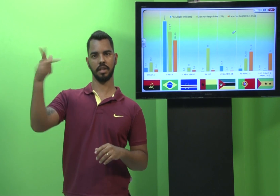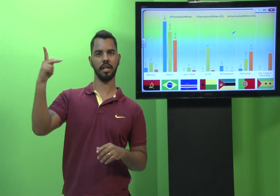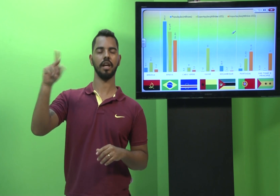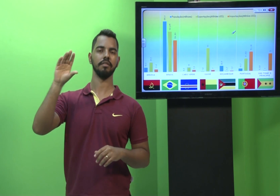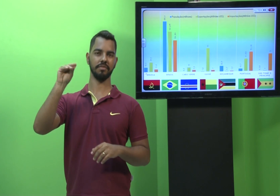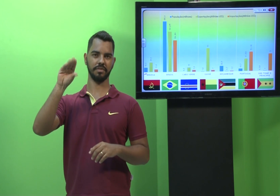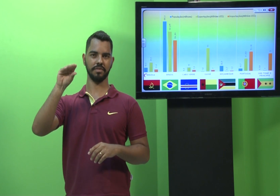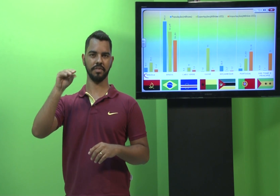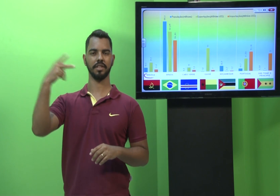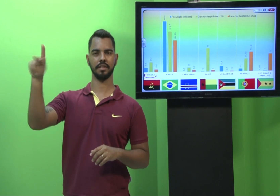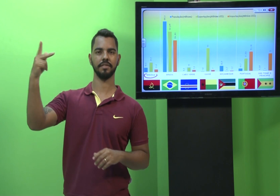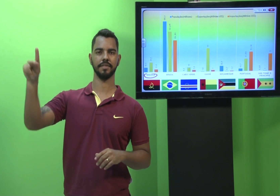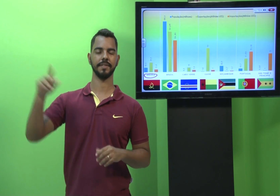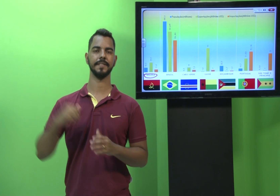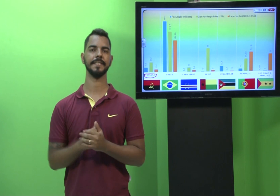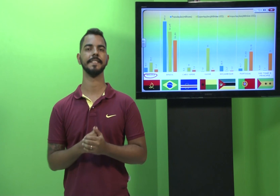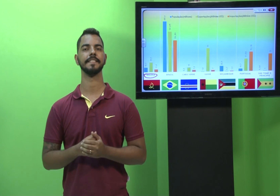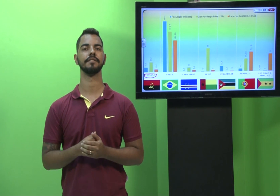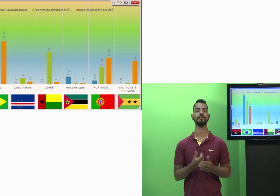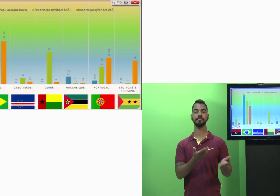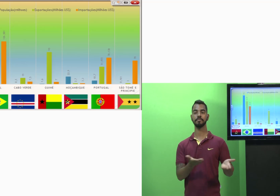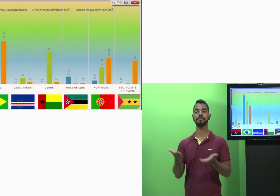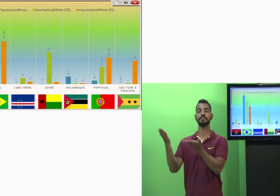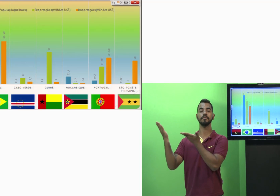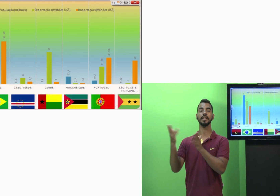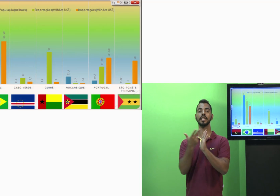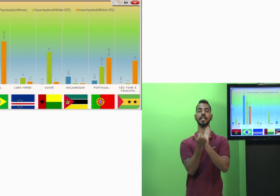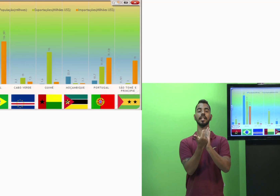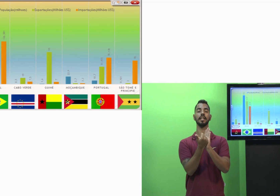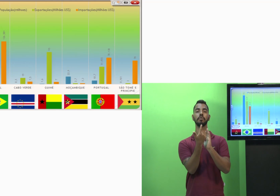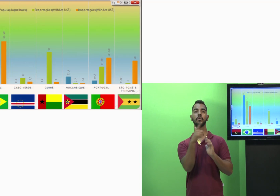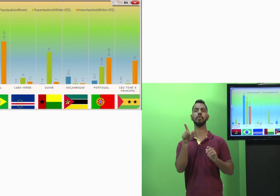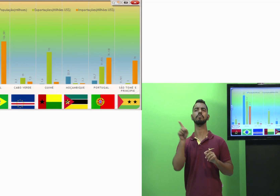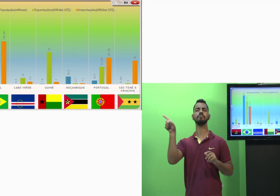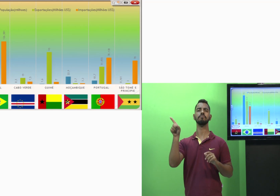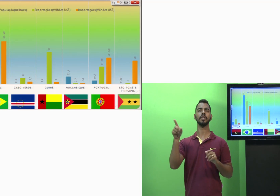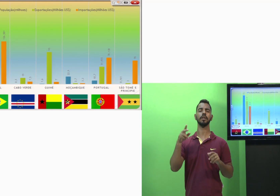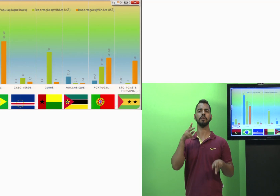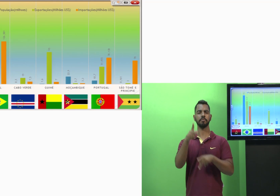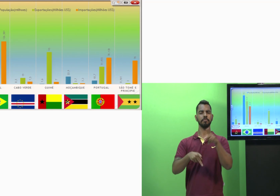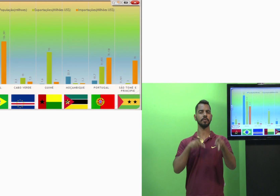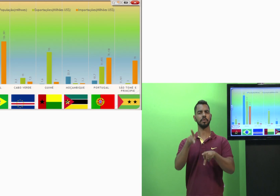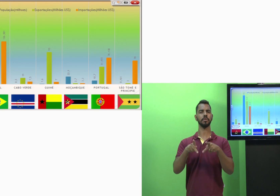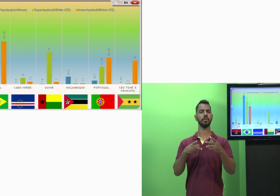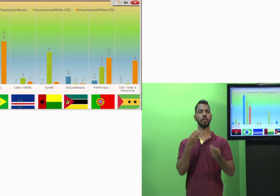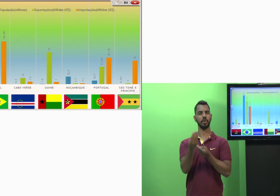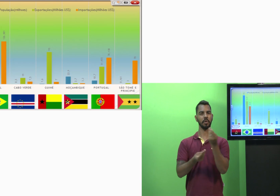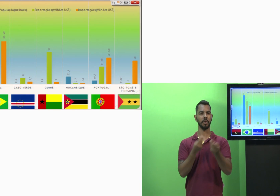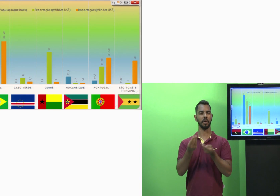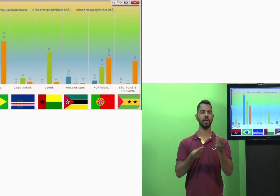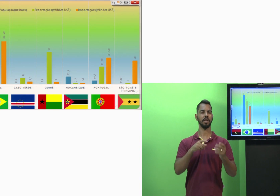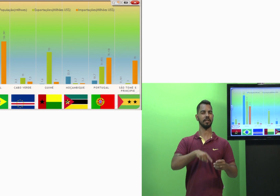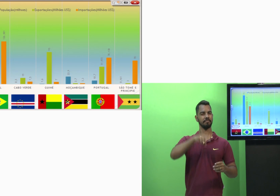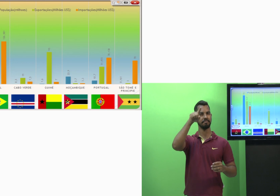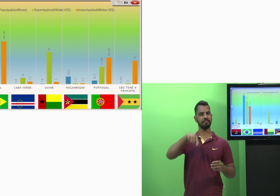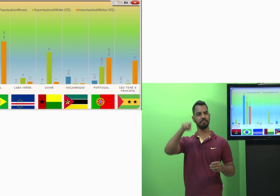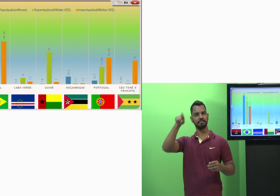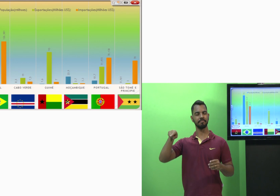a quantidade de população, de habitantes que tem em cada um desses países. Aqui na